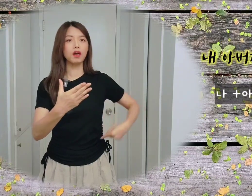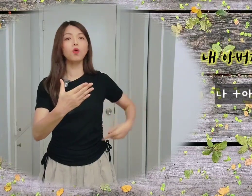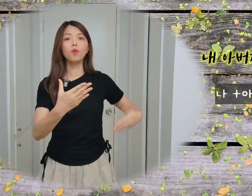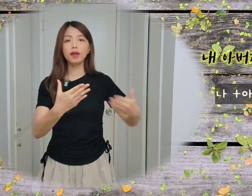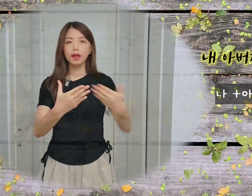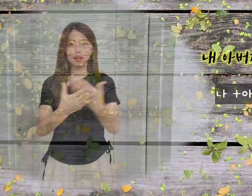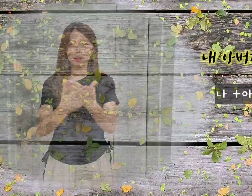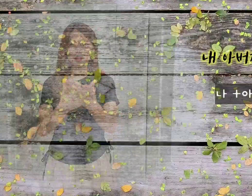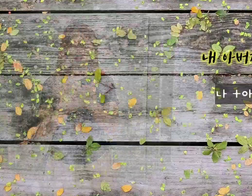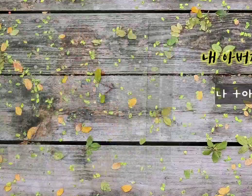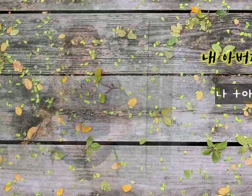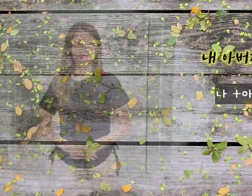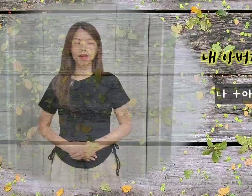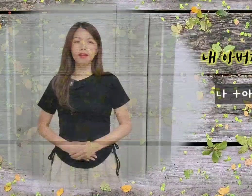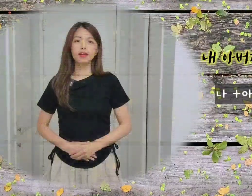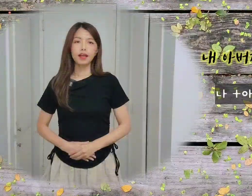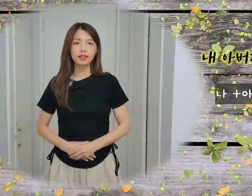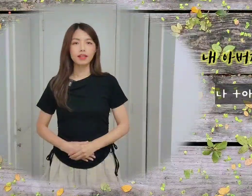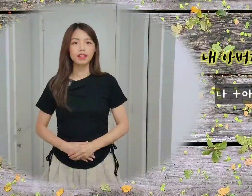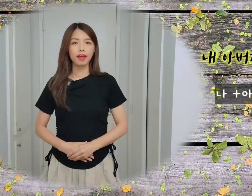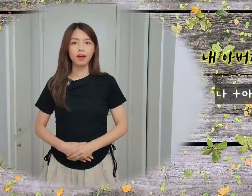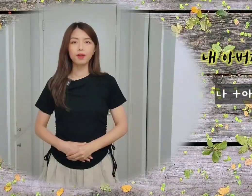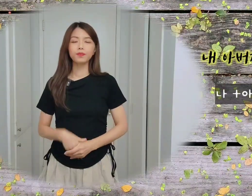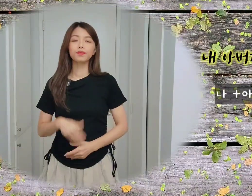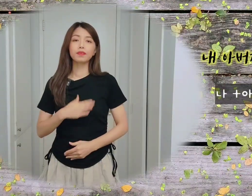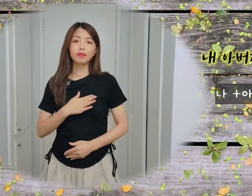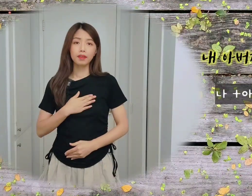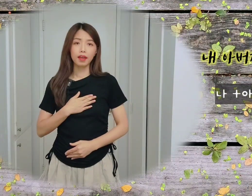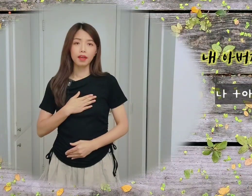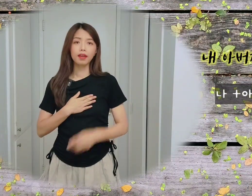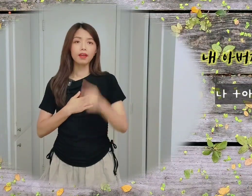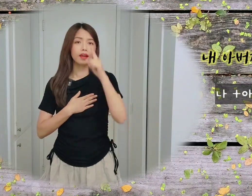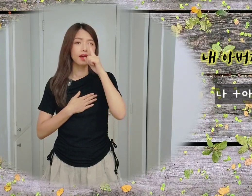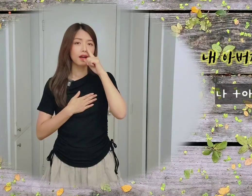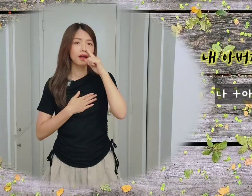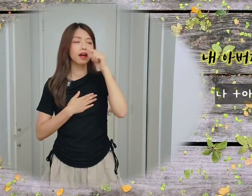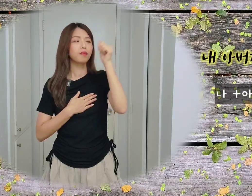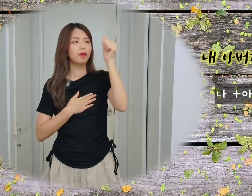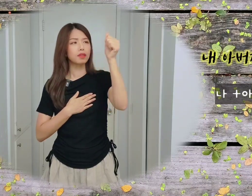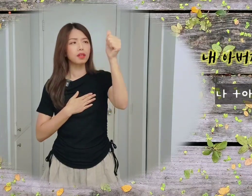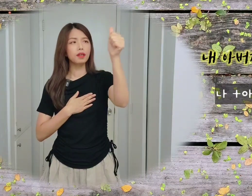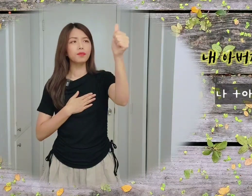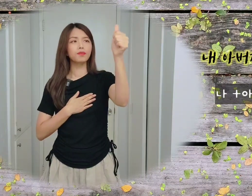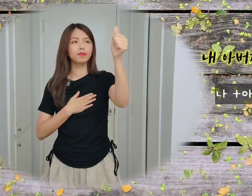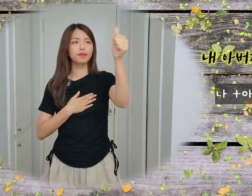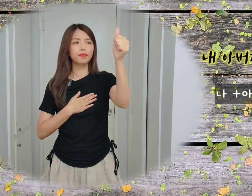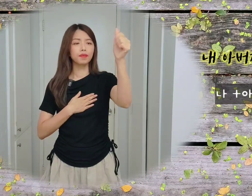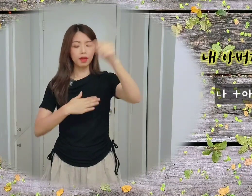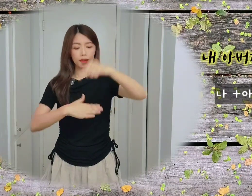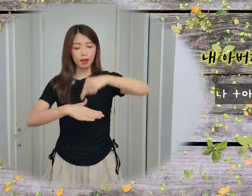스쳐주시면 돼요. 회개하다. 다시 해드릴게요. 네, 아버지